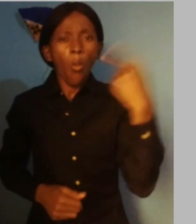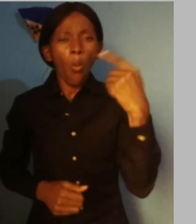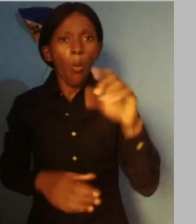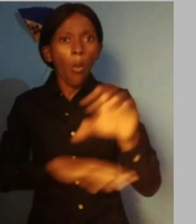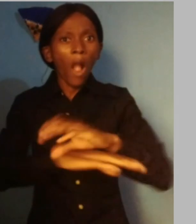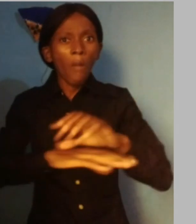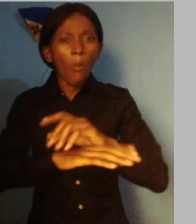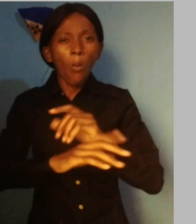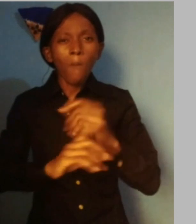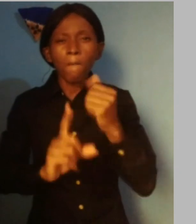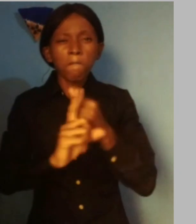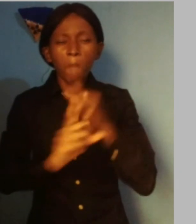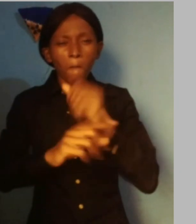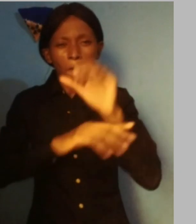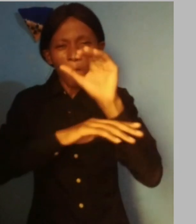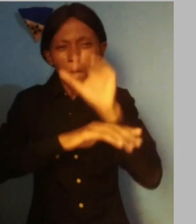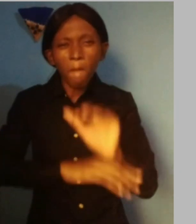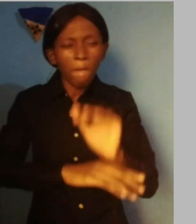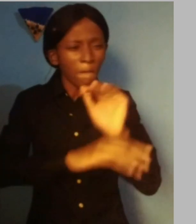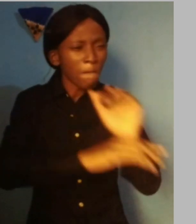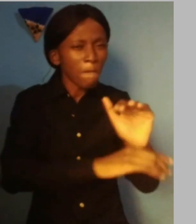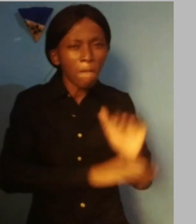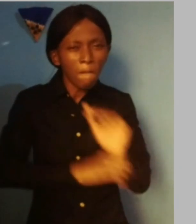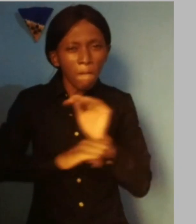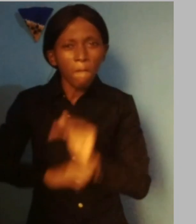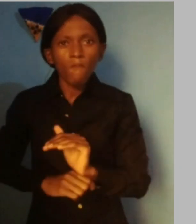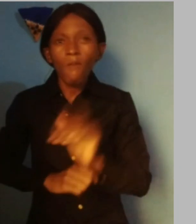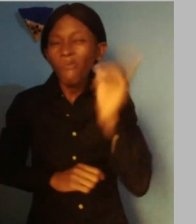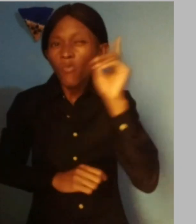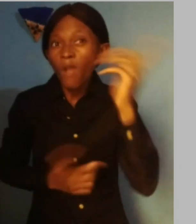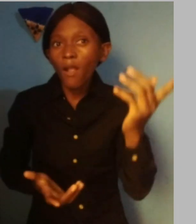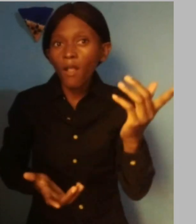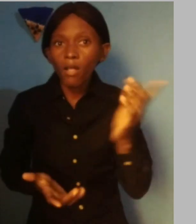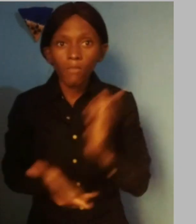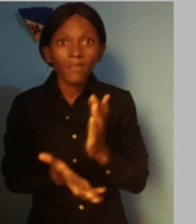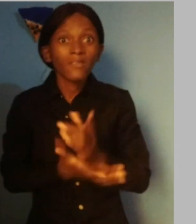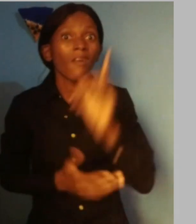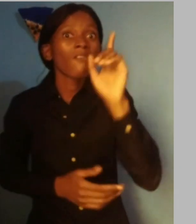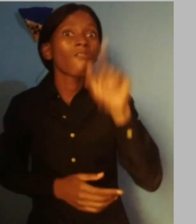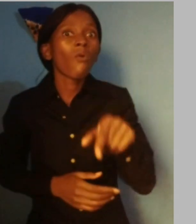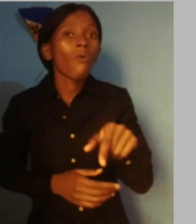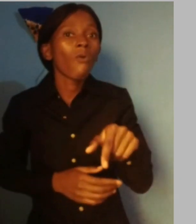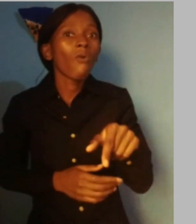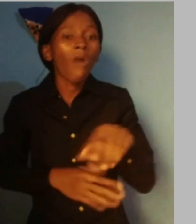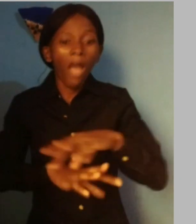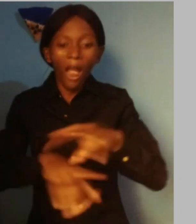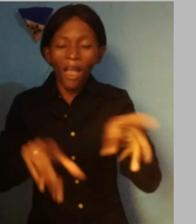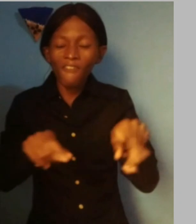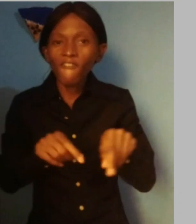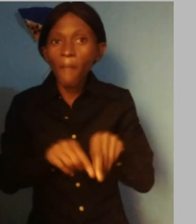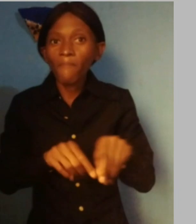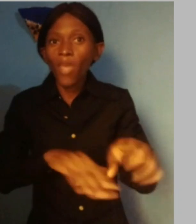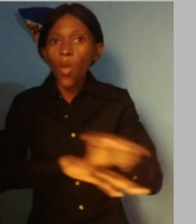protéger. Pourquoi? C'est parce qu'il faut que